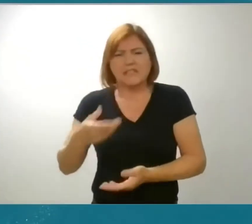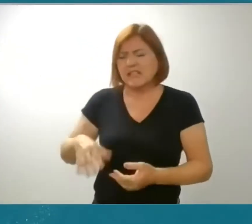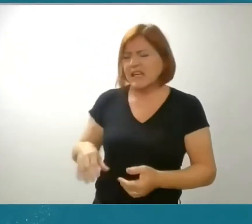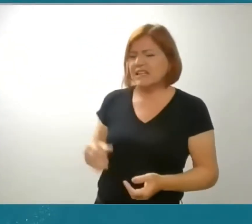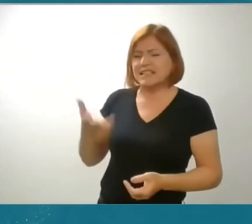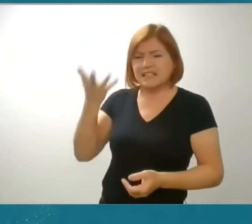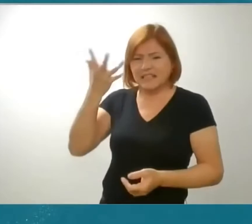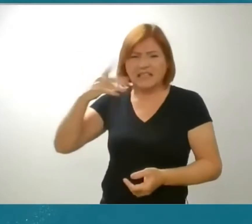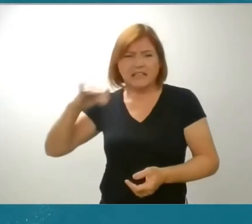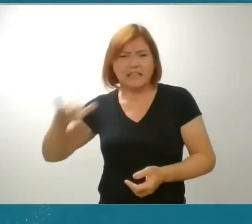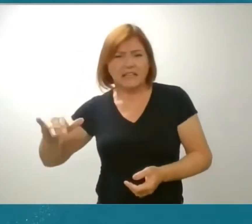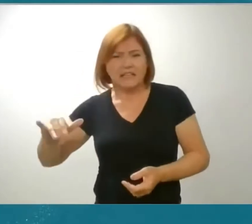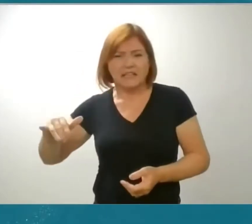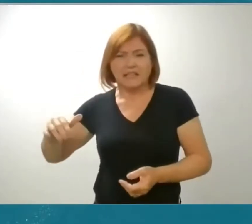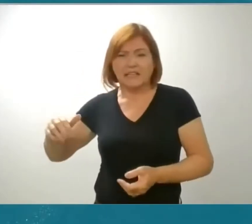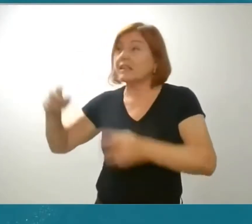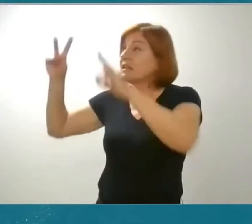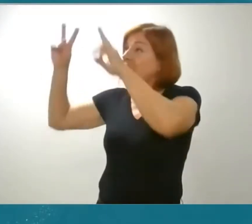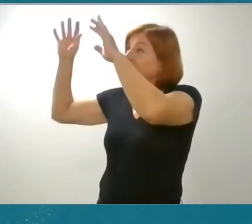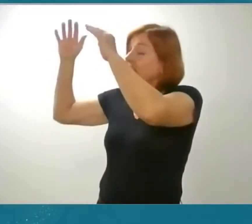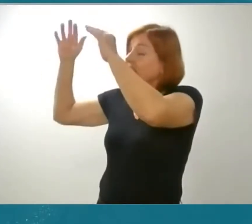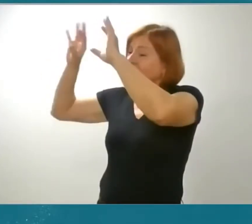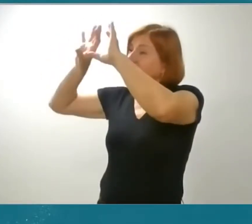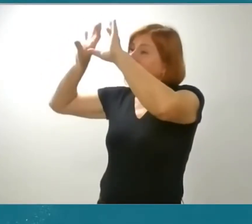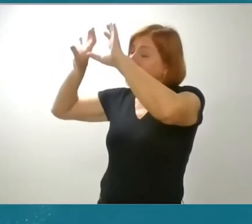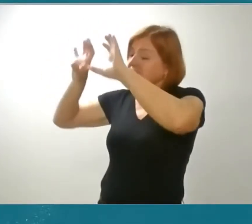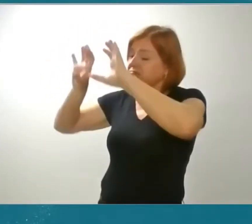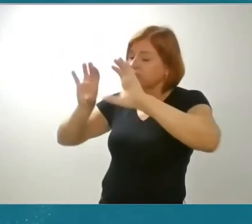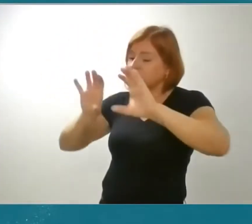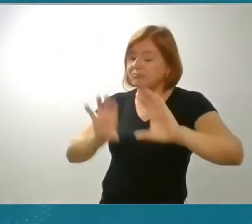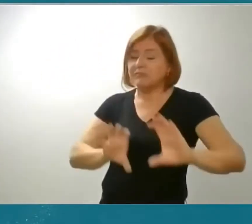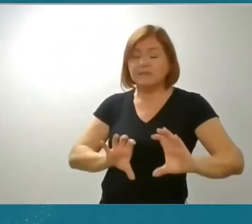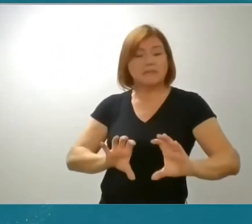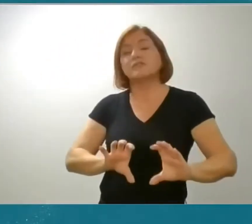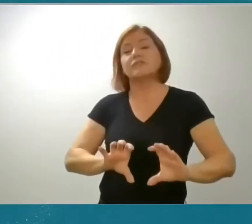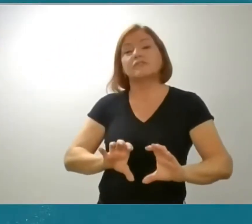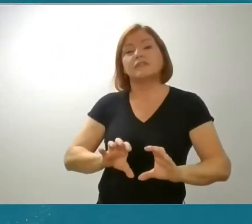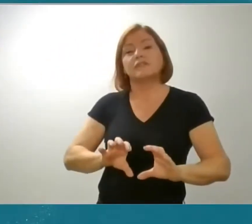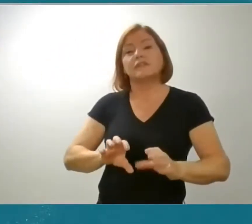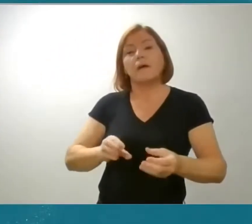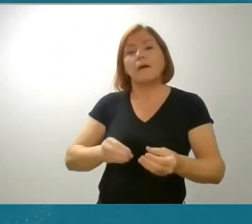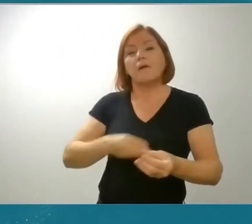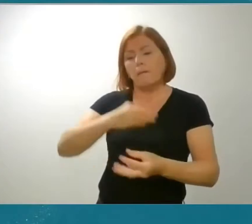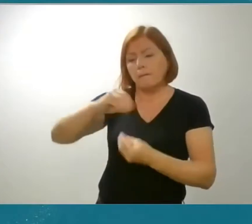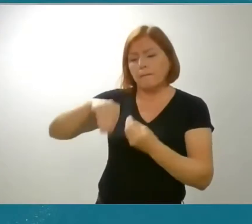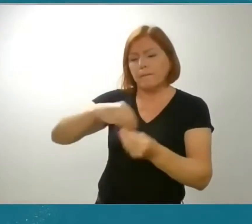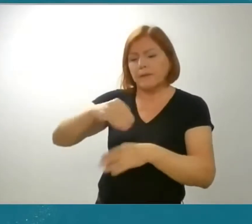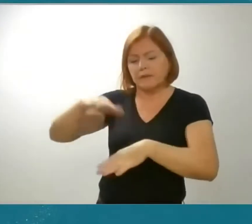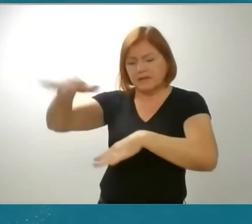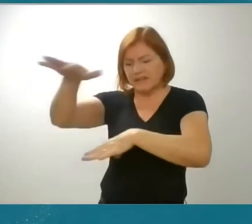dá muito valor para o papel da mulher, que é, às vezes, considerando como secundária, como acessório.